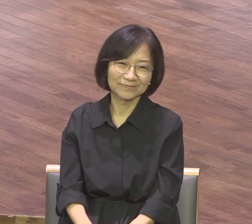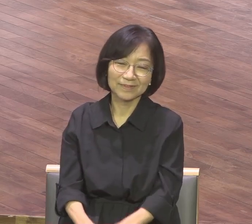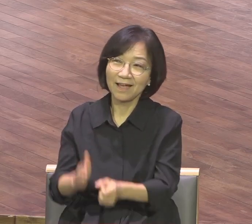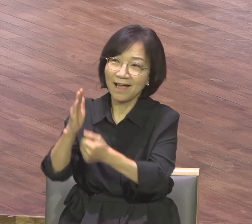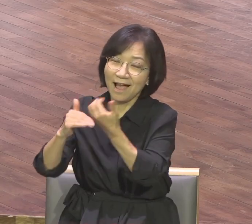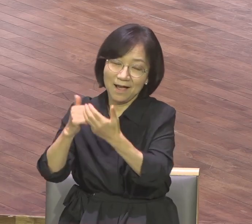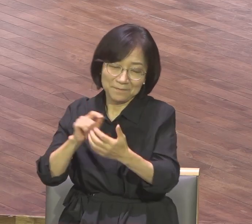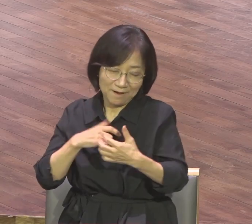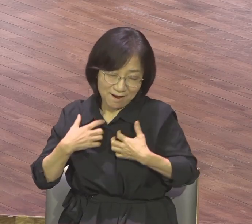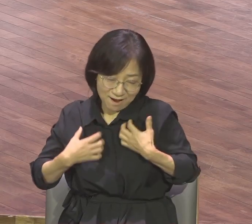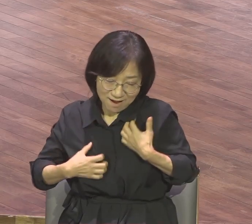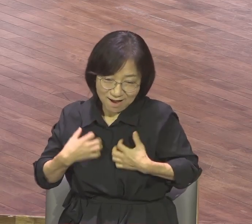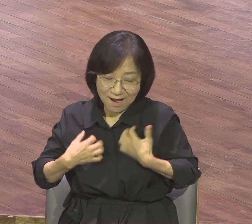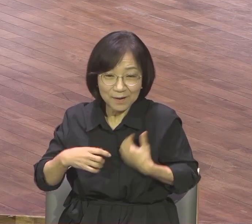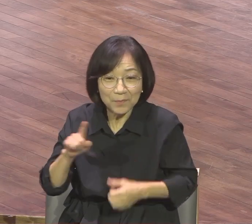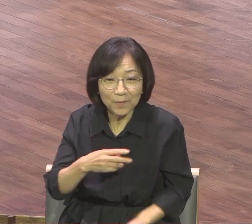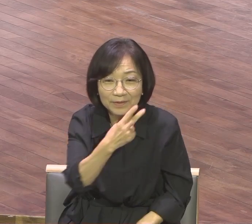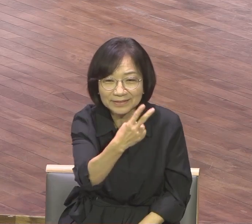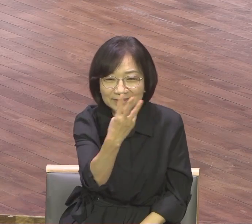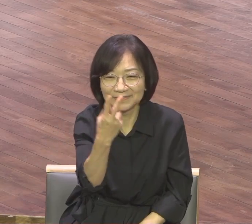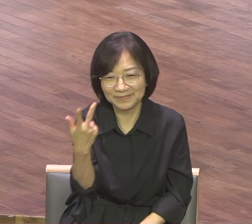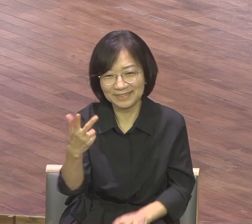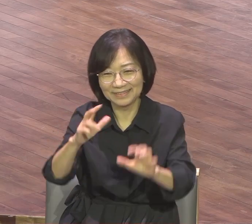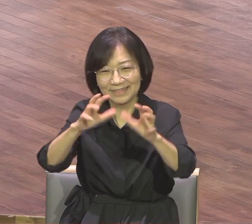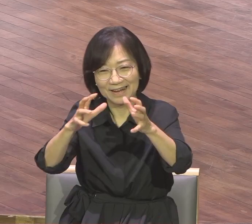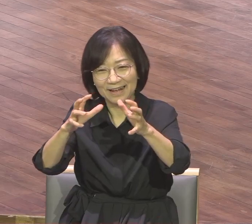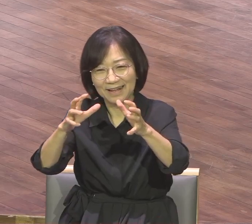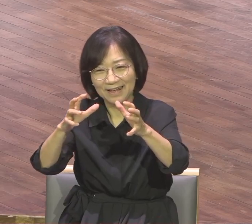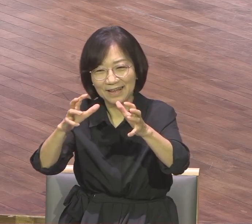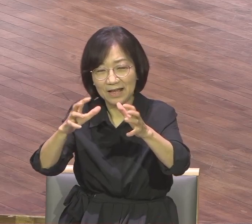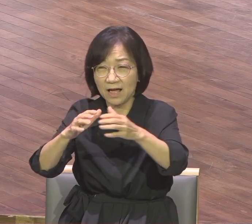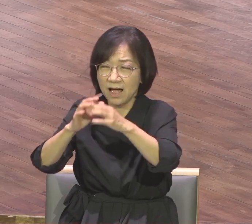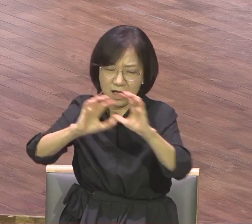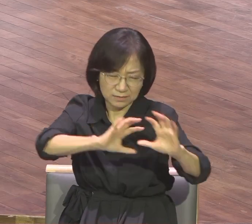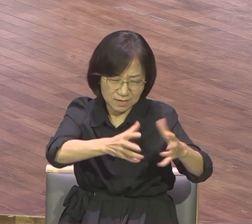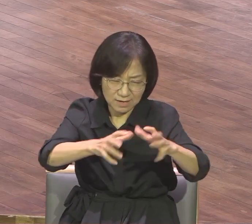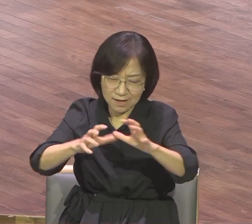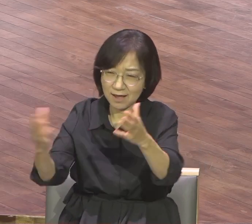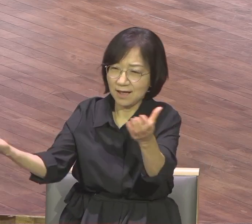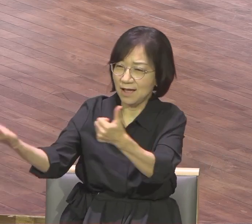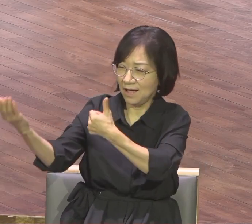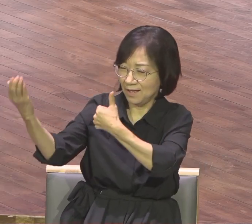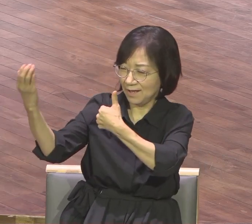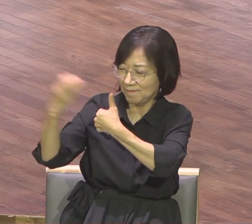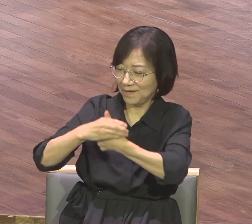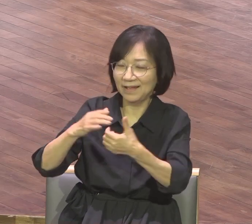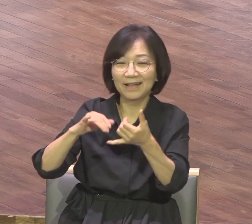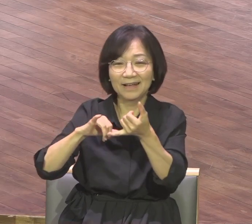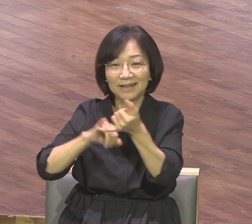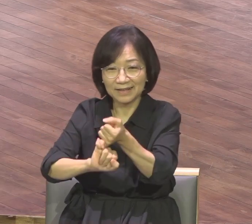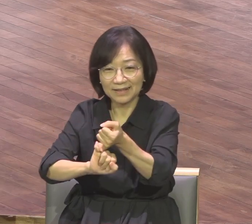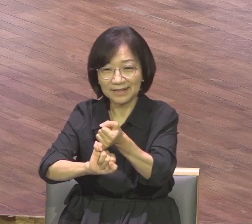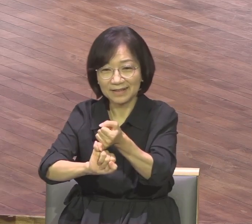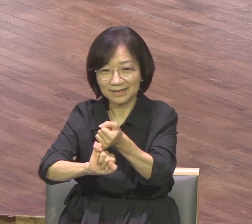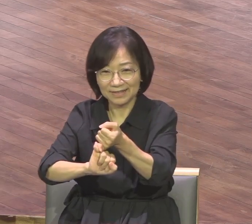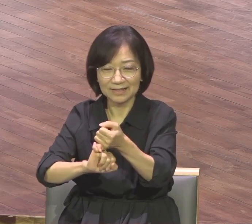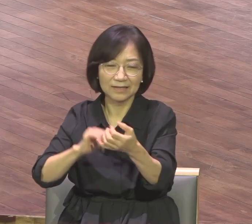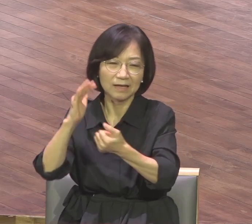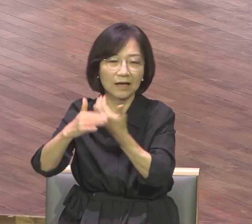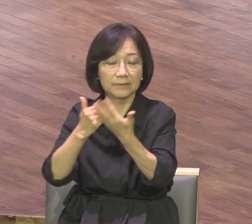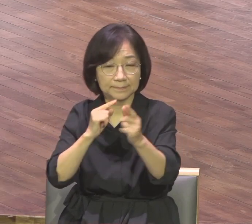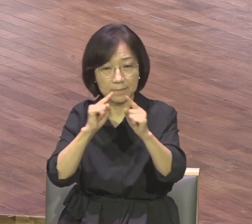가장 기뻐하시는 237 나라 만국을 기업으로 얻게 하리라. 하나님의